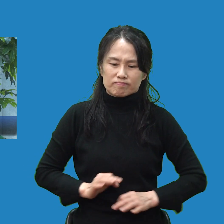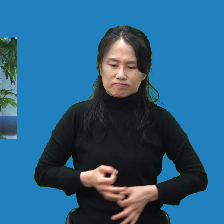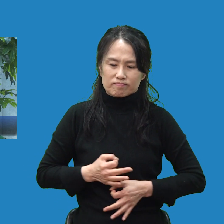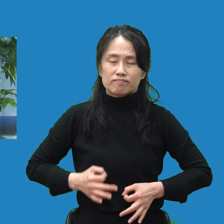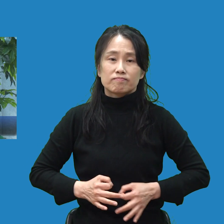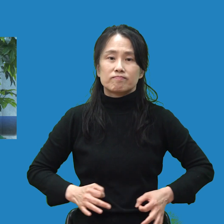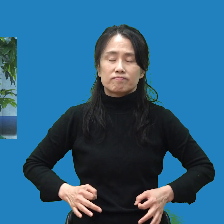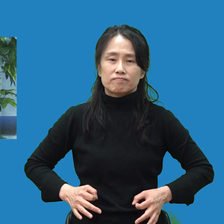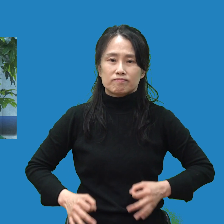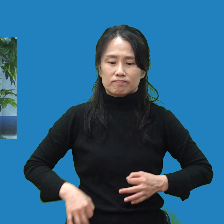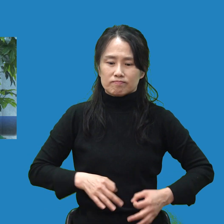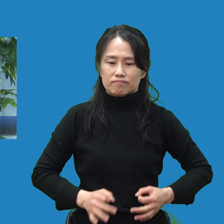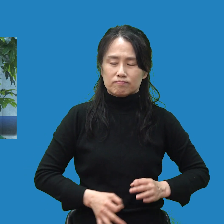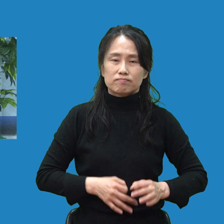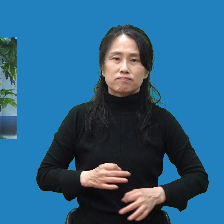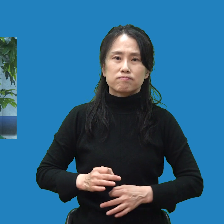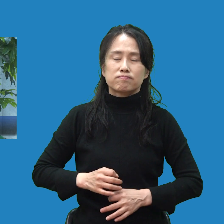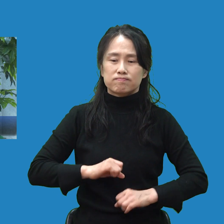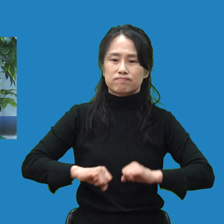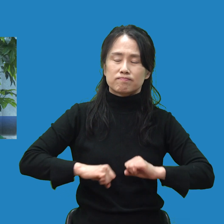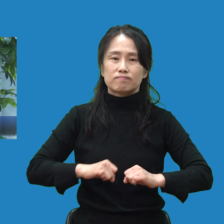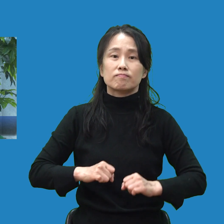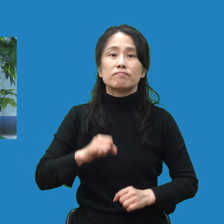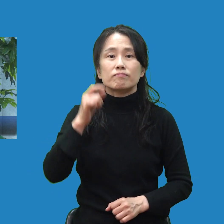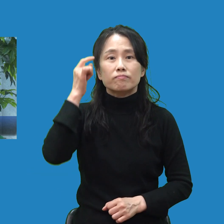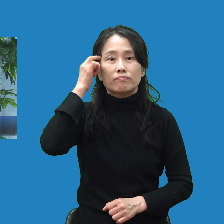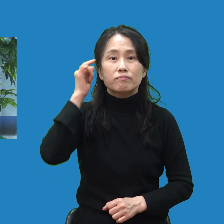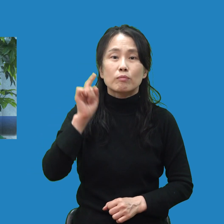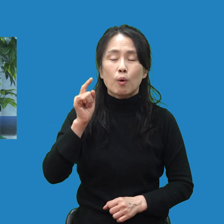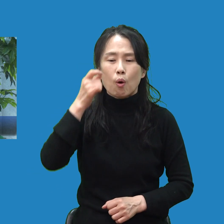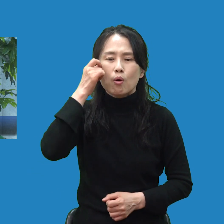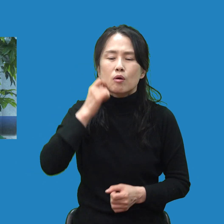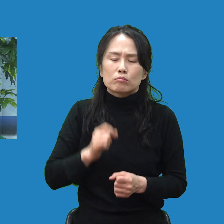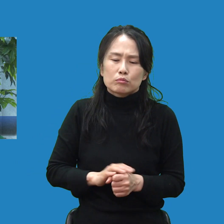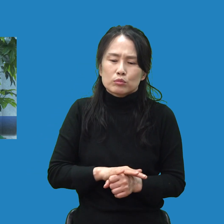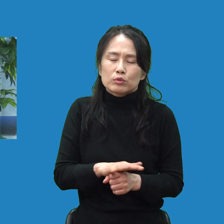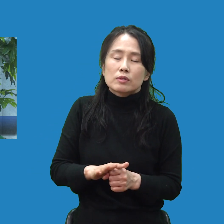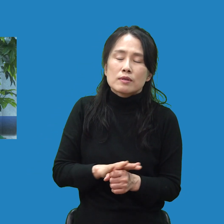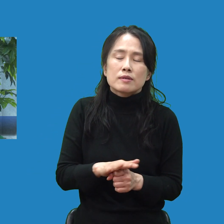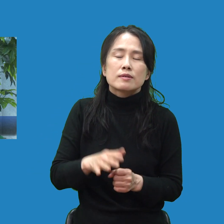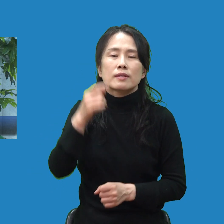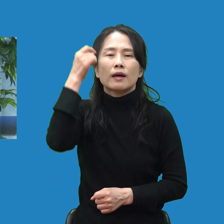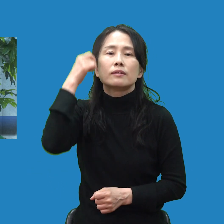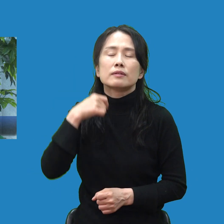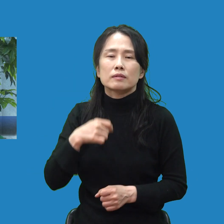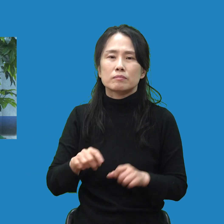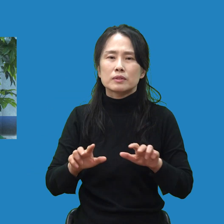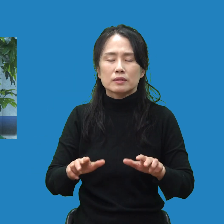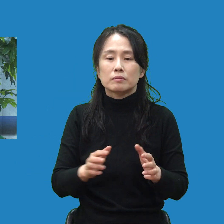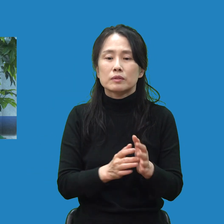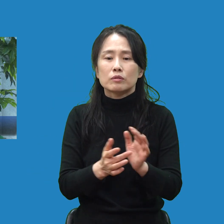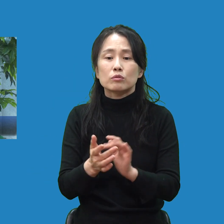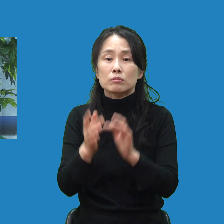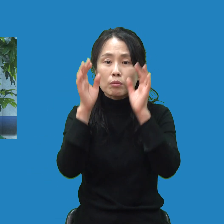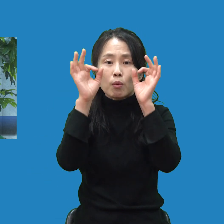여기셨다. 막 너무너무 예수님 감정이 막 이렇게 극렬하시니까 막